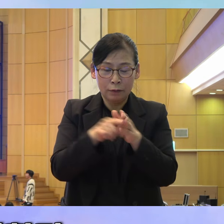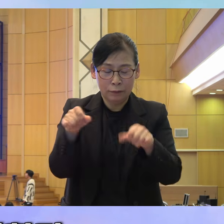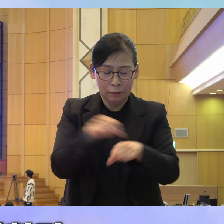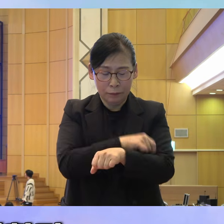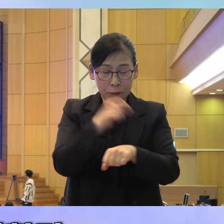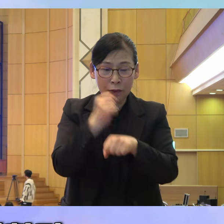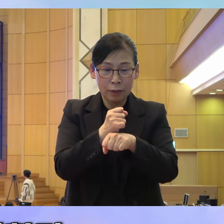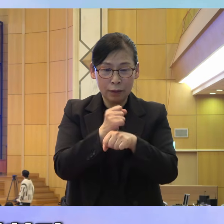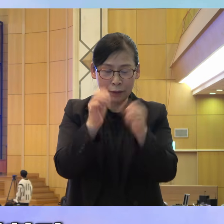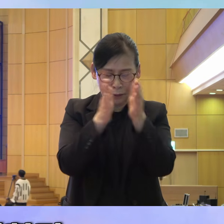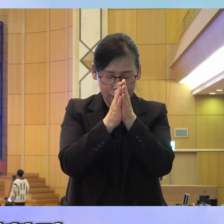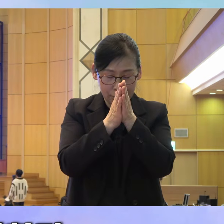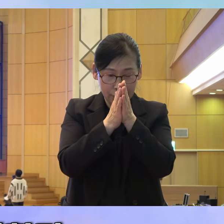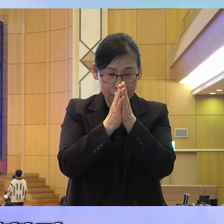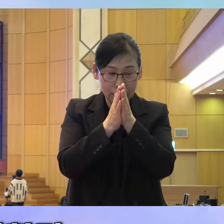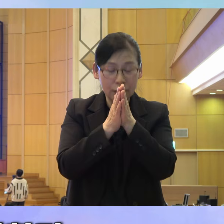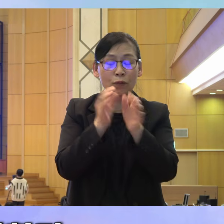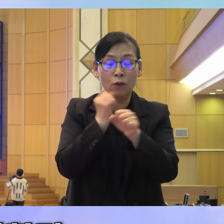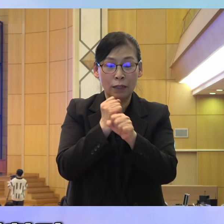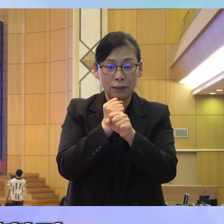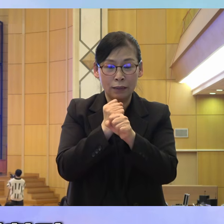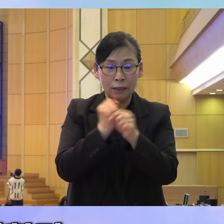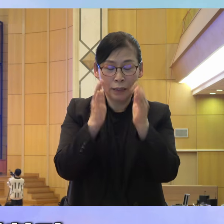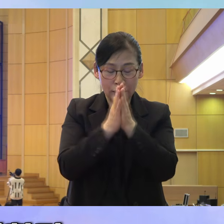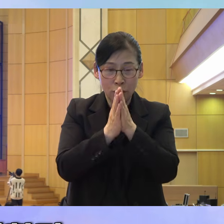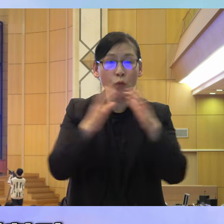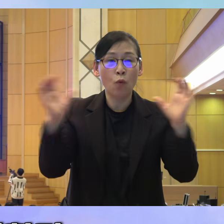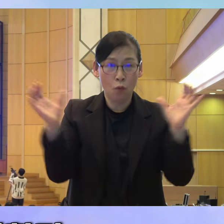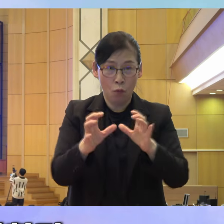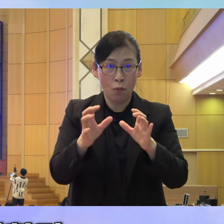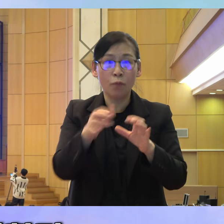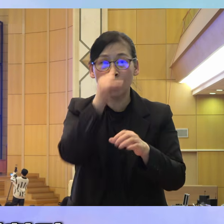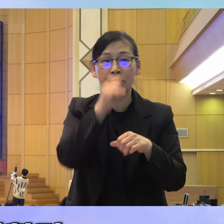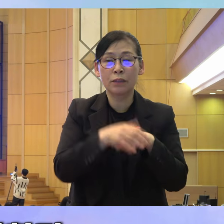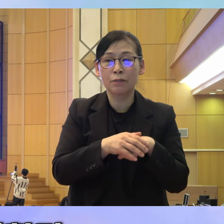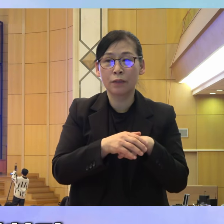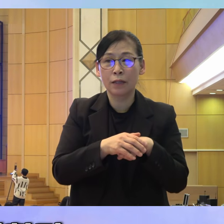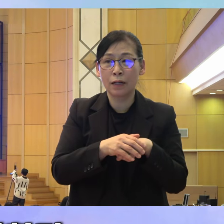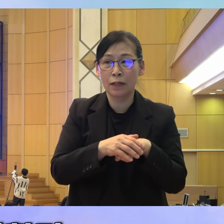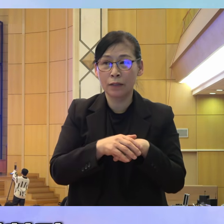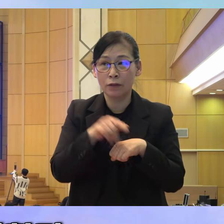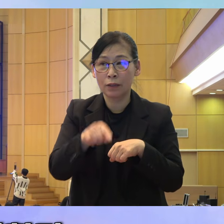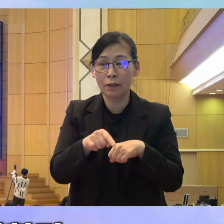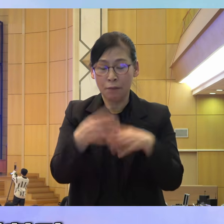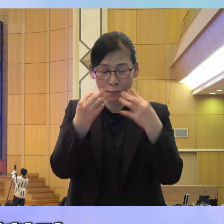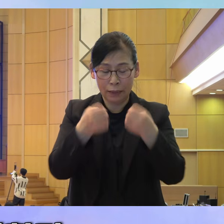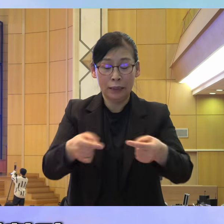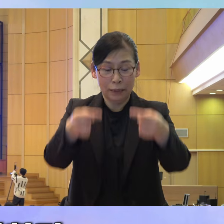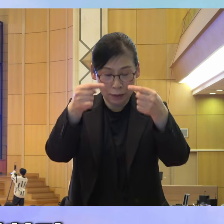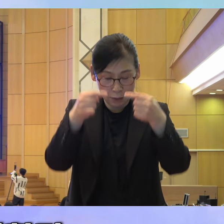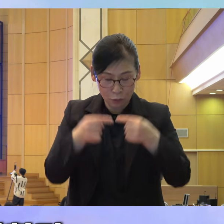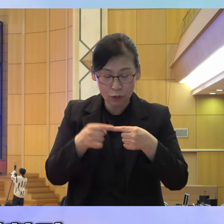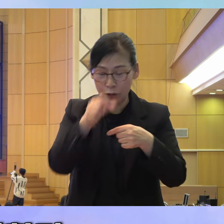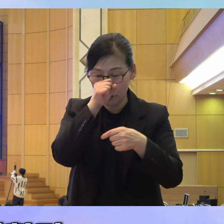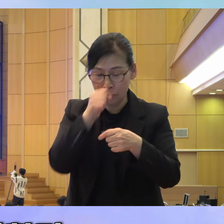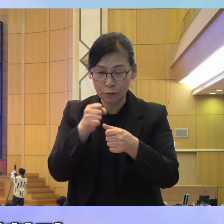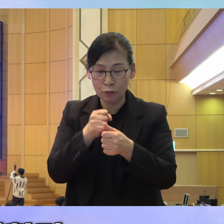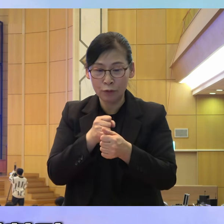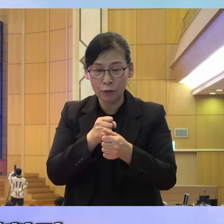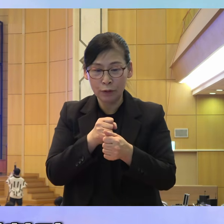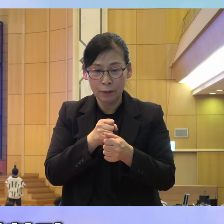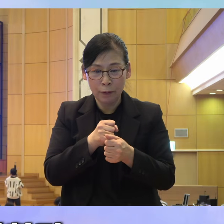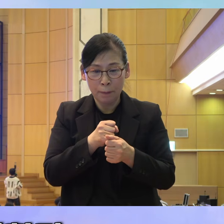특별히 기도하는 기도 모임이 있습니다. 여기에 많이 참여도 해 주실 뿐만